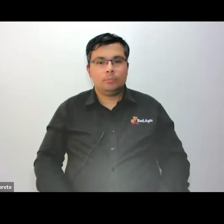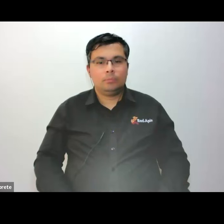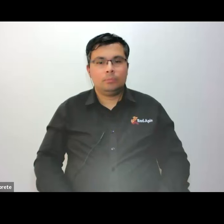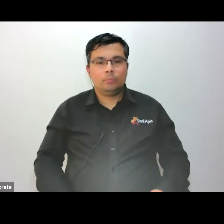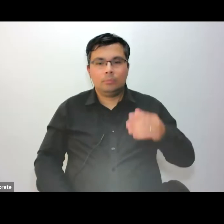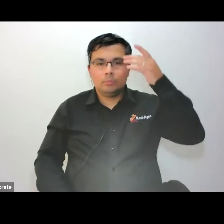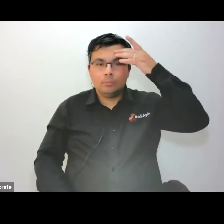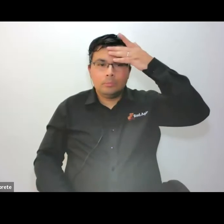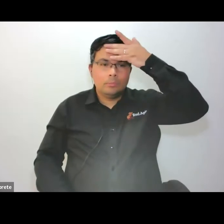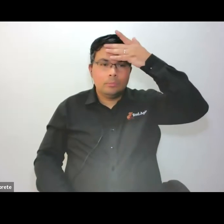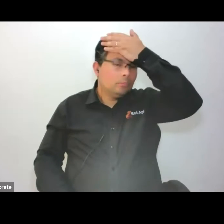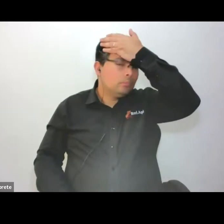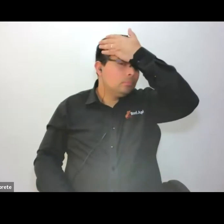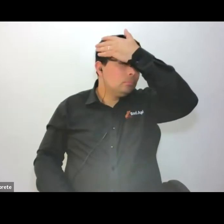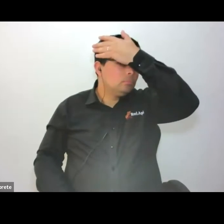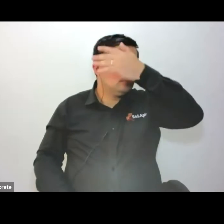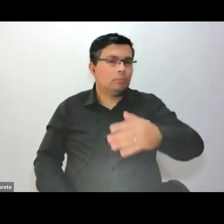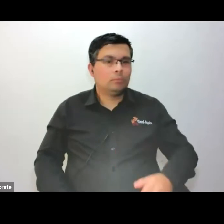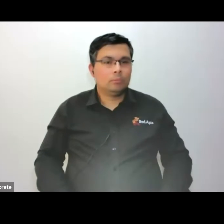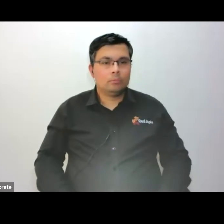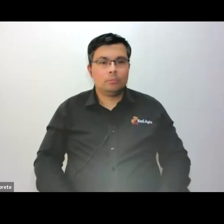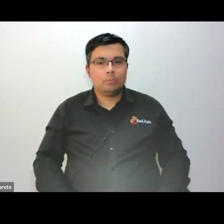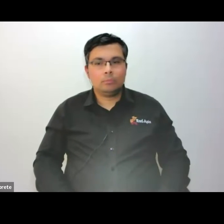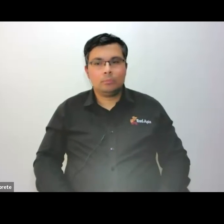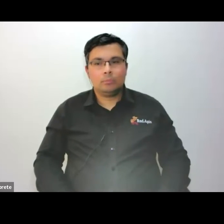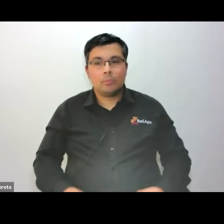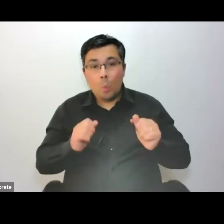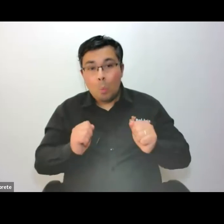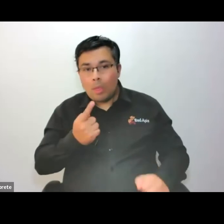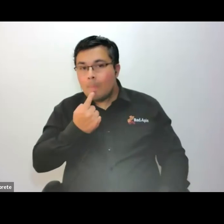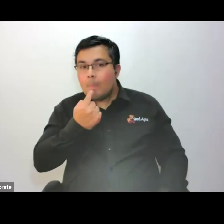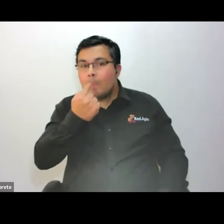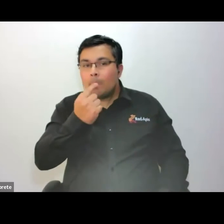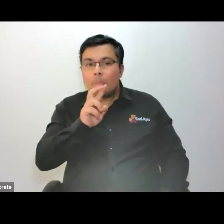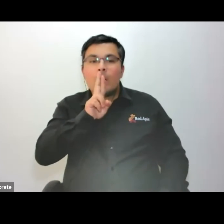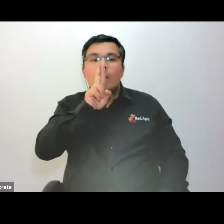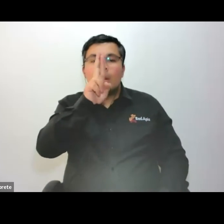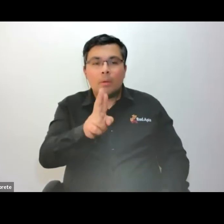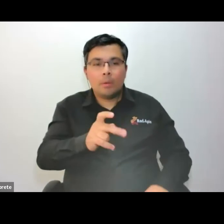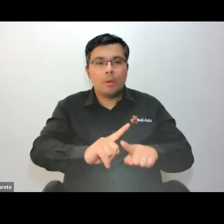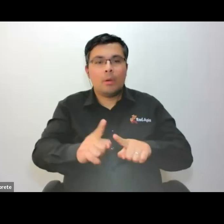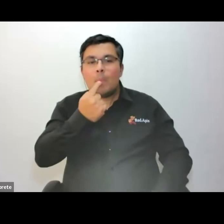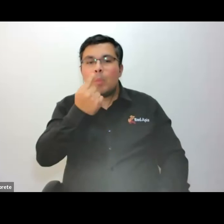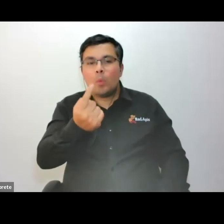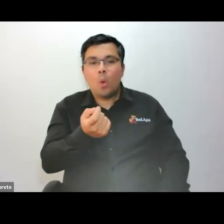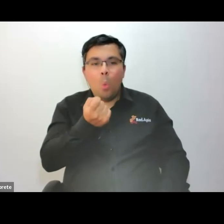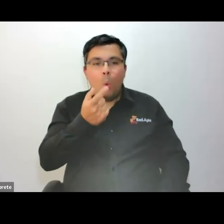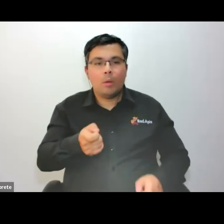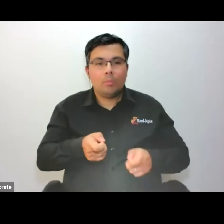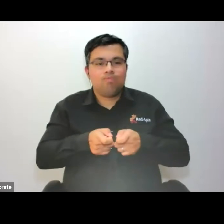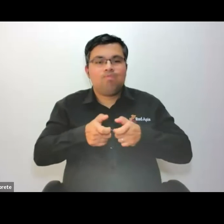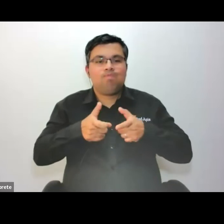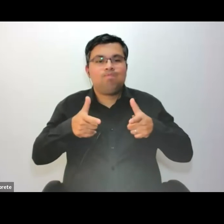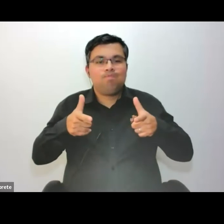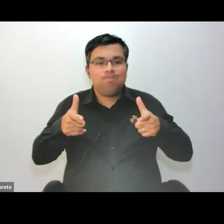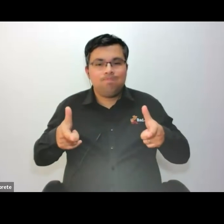Y le vamos a pedir que responda la siguiente pregunta. ¿Cuál es la extensión y